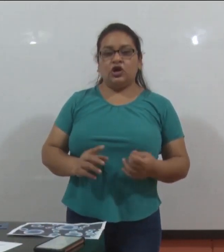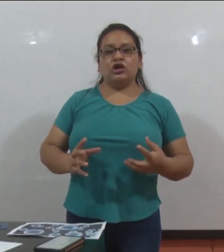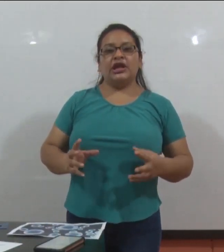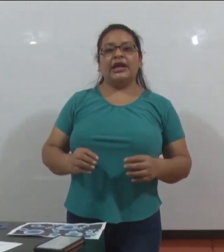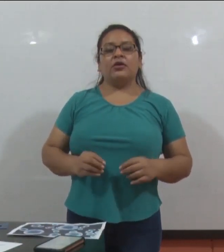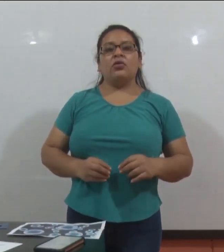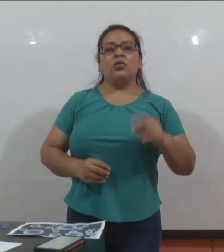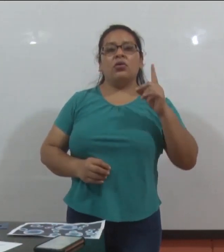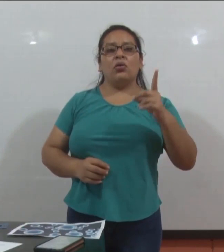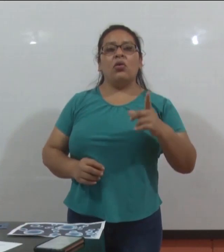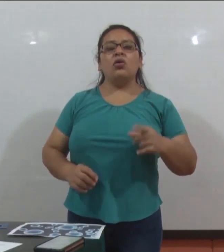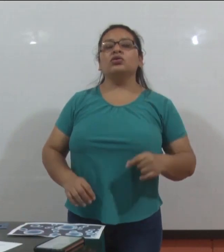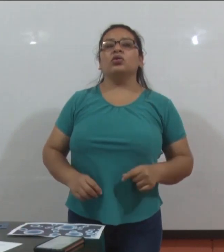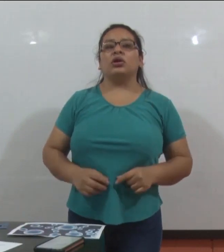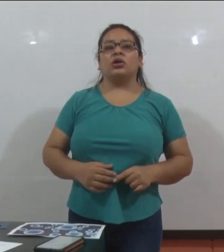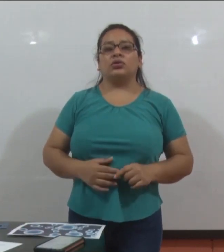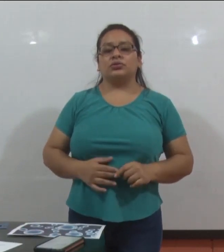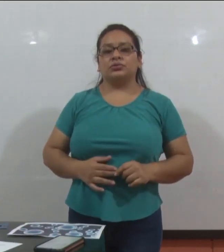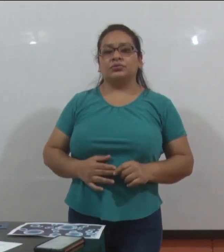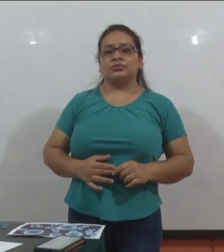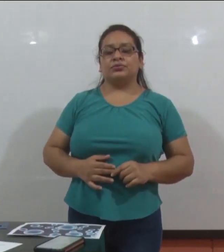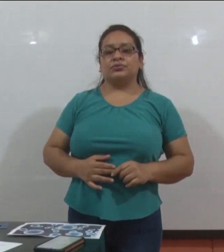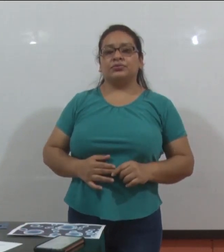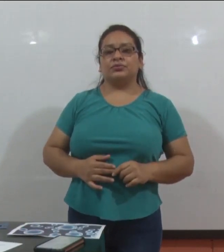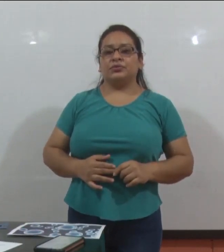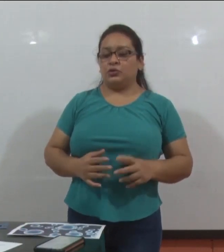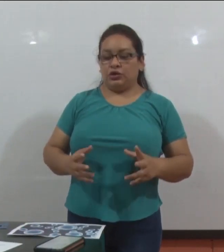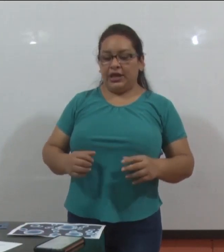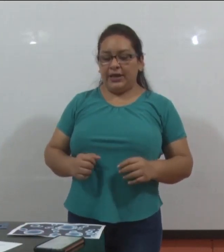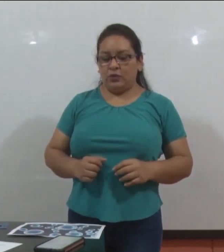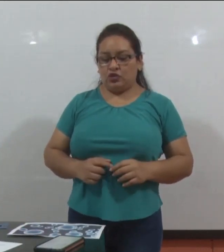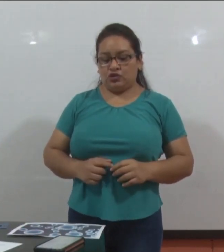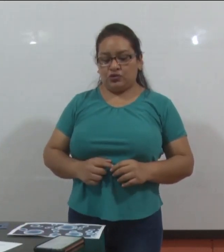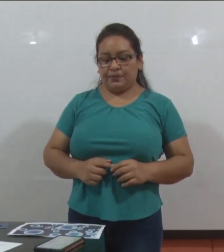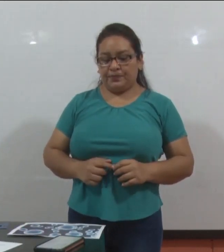solo tienen un núcleo, no tienen muchos.